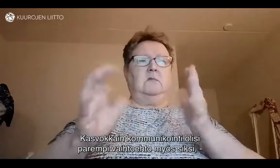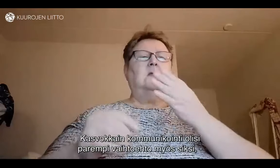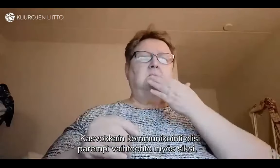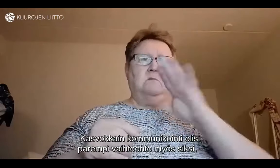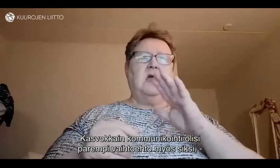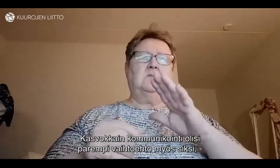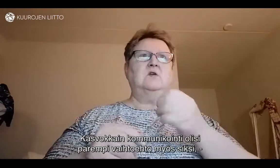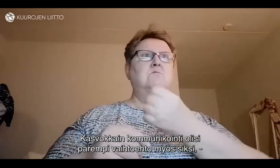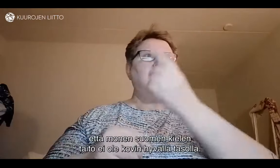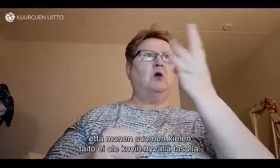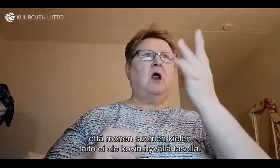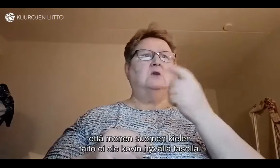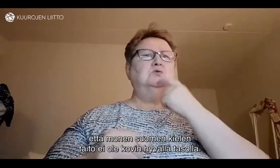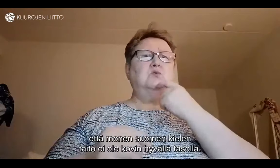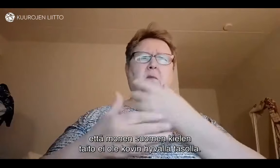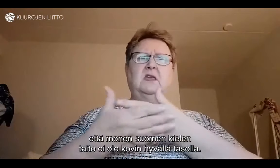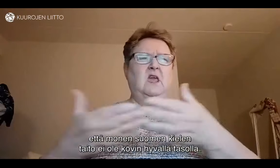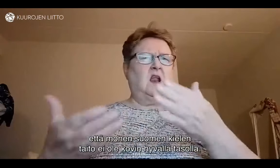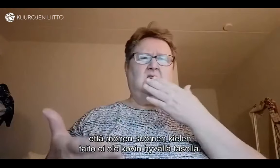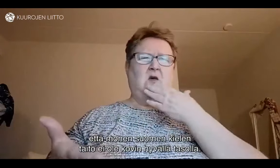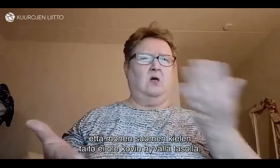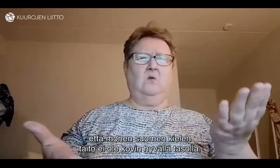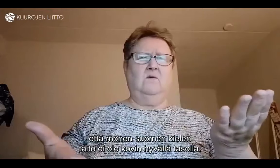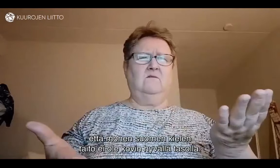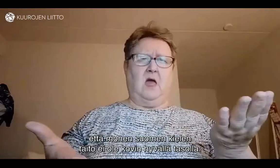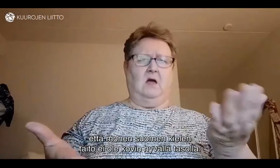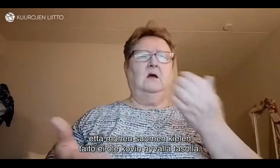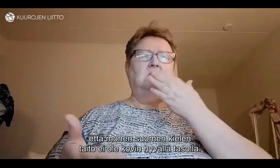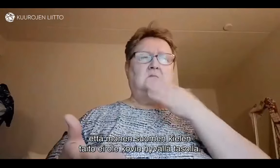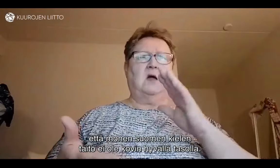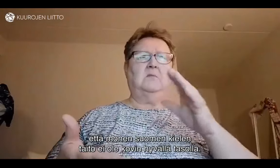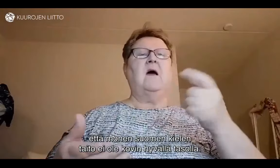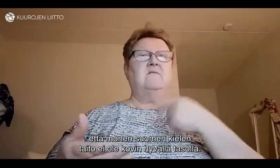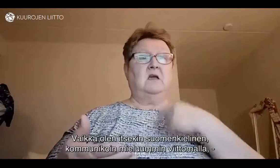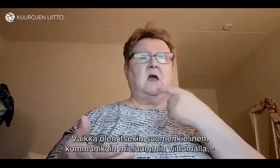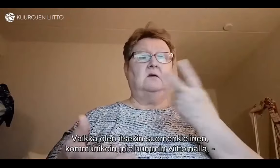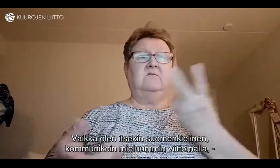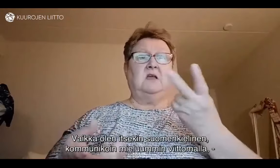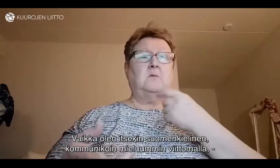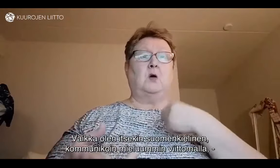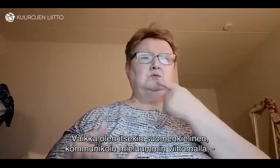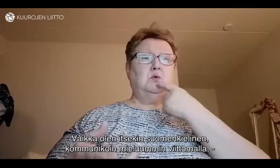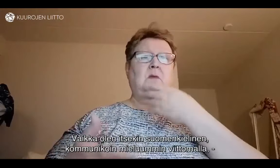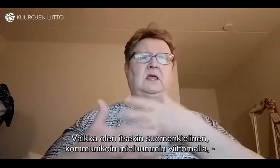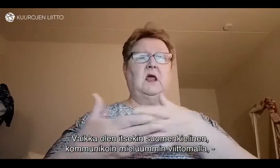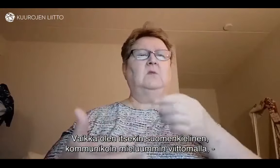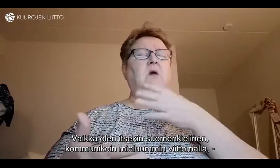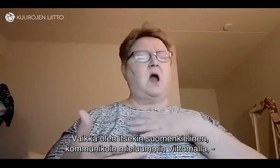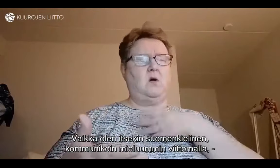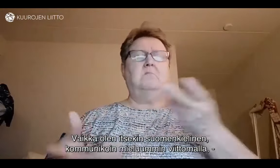Kasvokkain kommunikointi olisi parempi vaihtoehto myös siksi, että monen suomen kielen taito ei ole kovin hyvällä